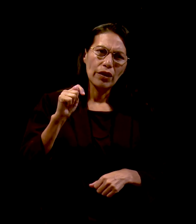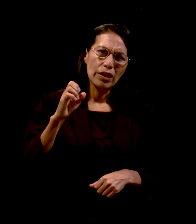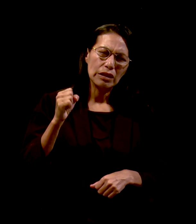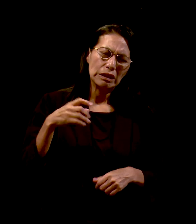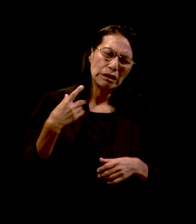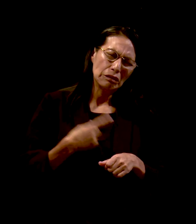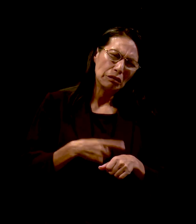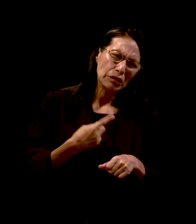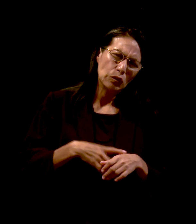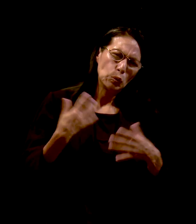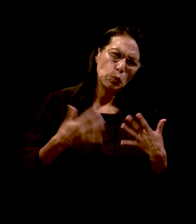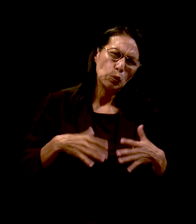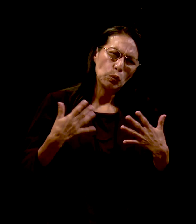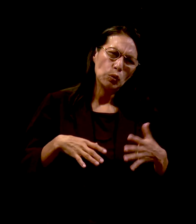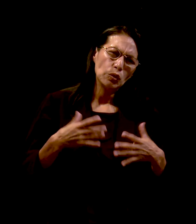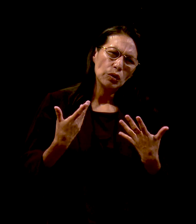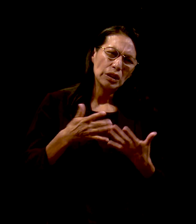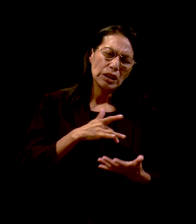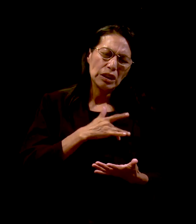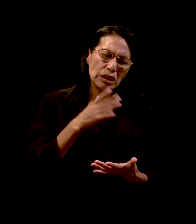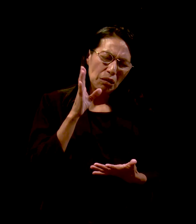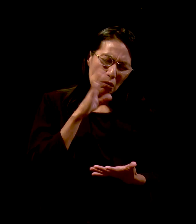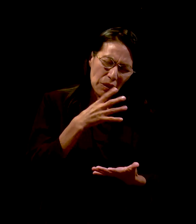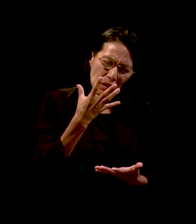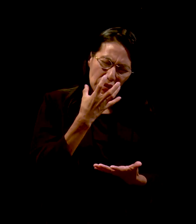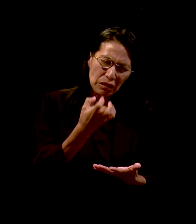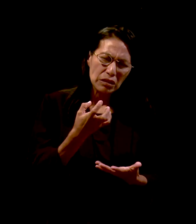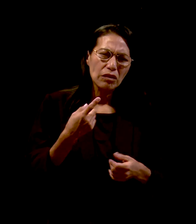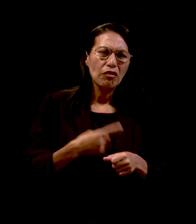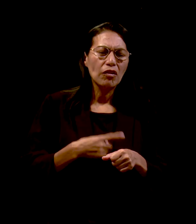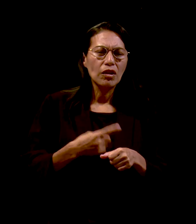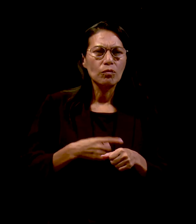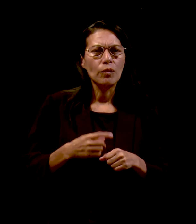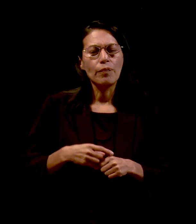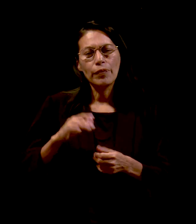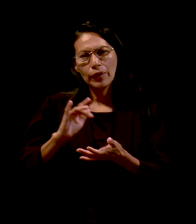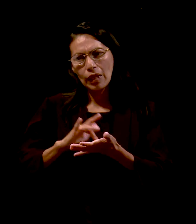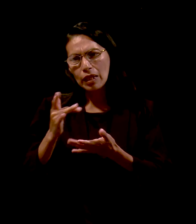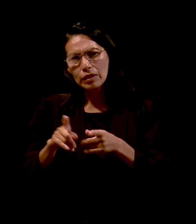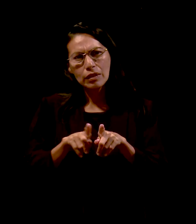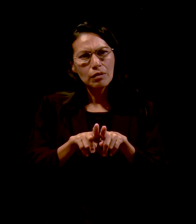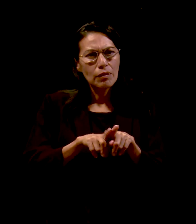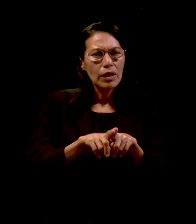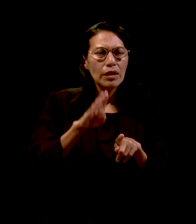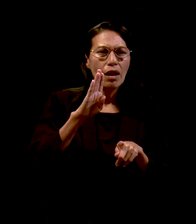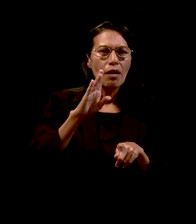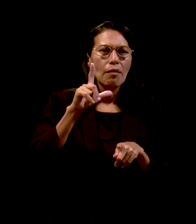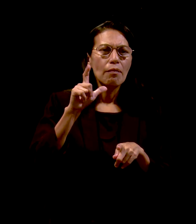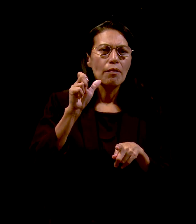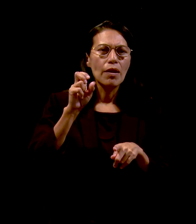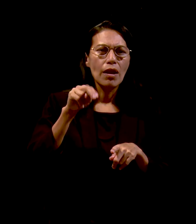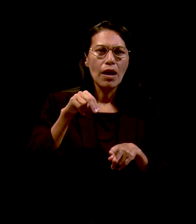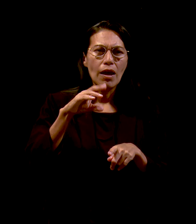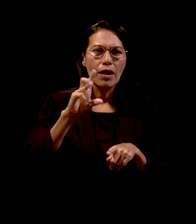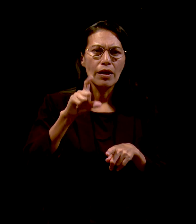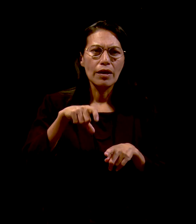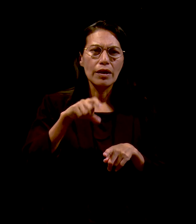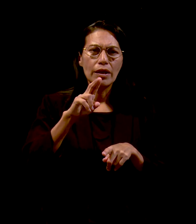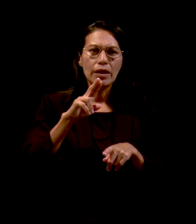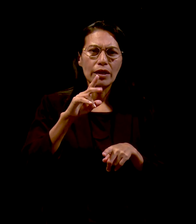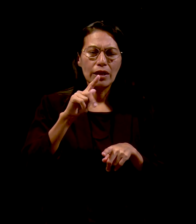a estar orando también por raquel elena lópez muchísimas gracias a la hermana blanquita ya que está en casita con su